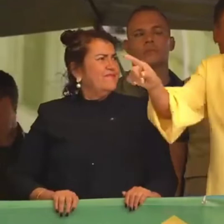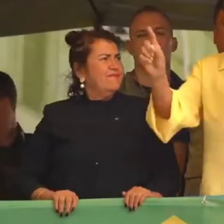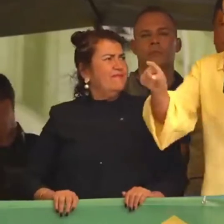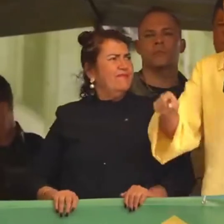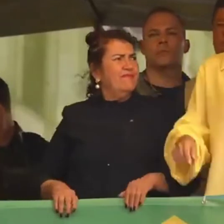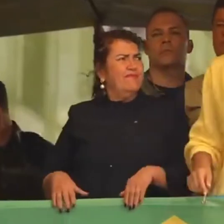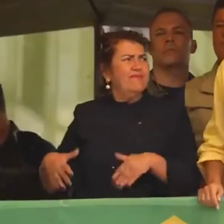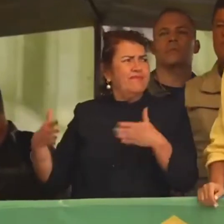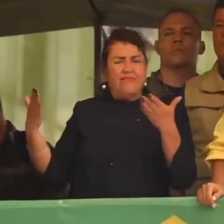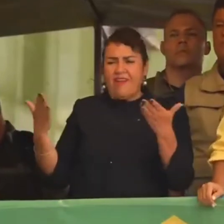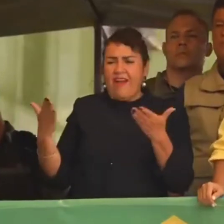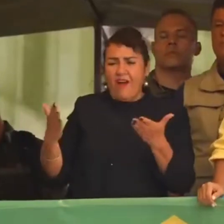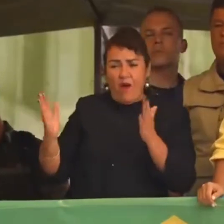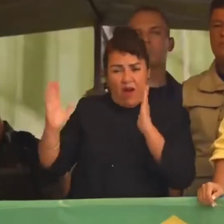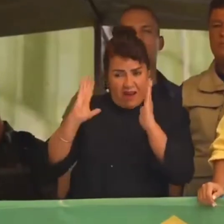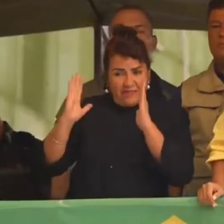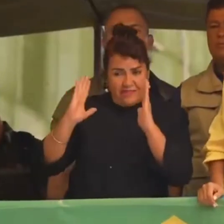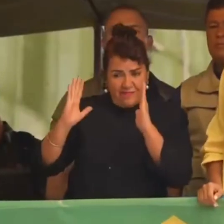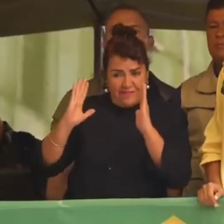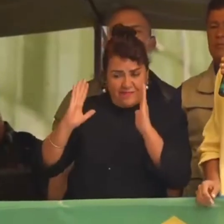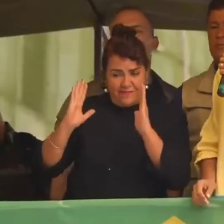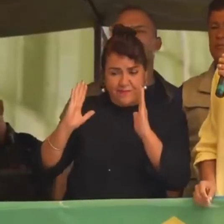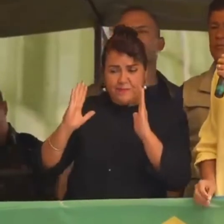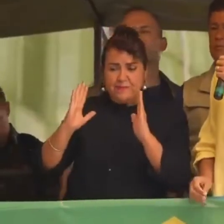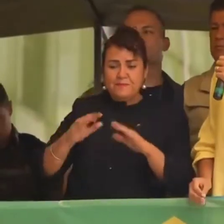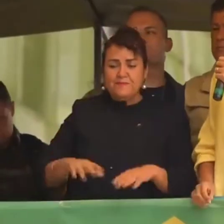Nesse momento,